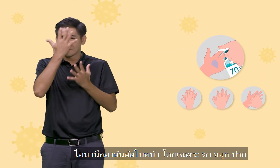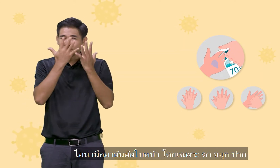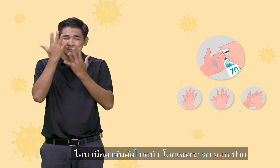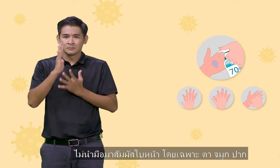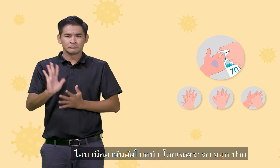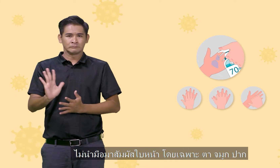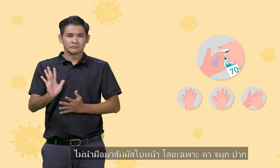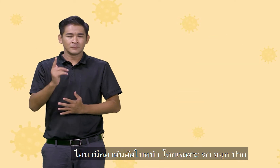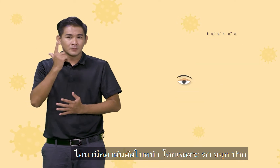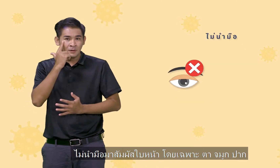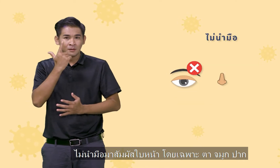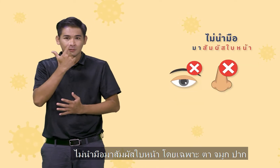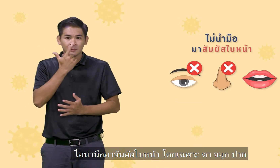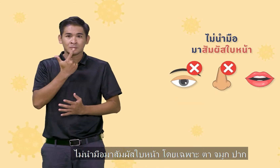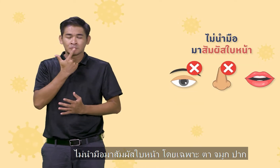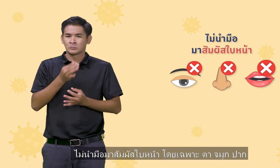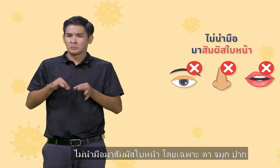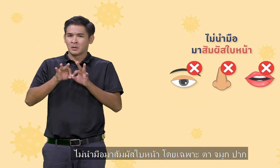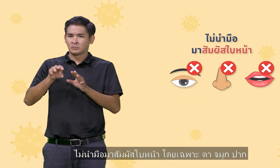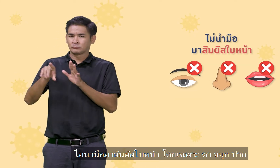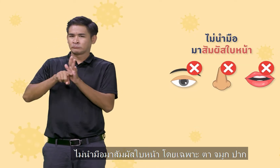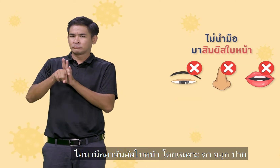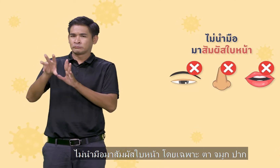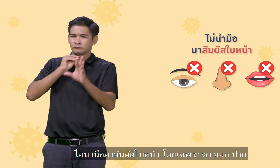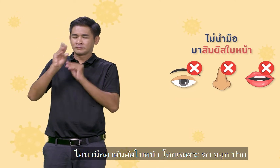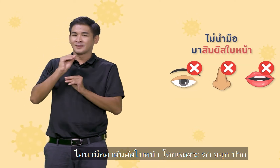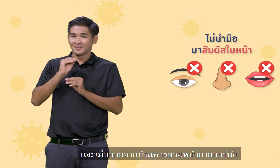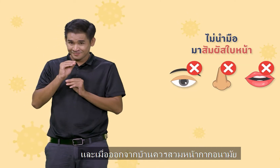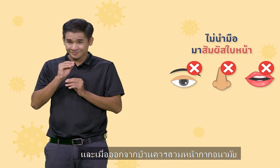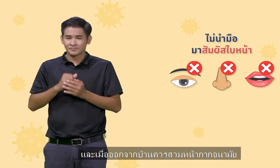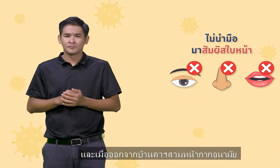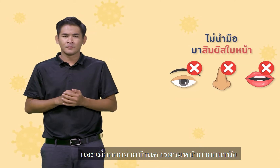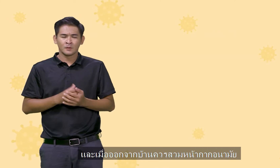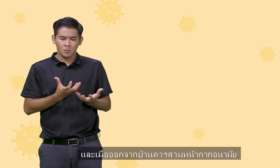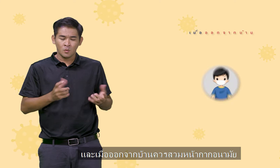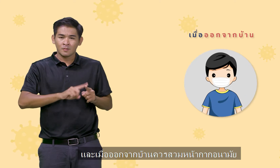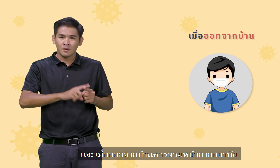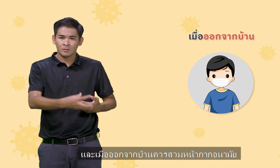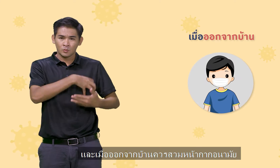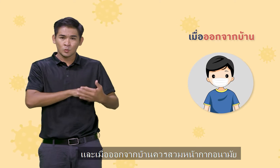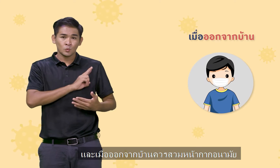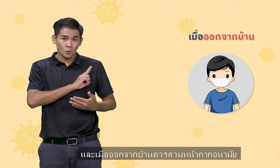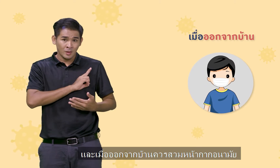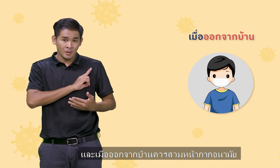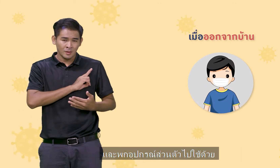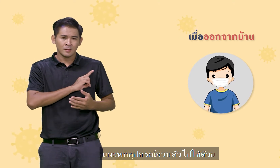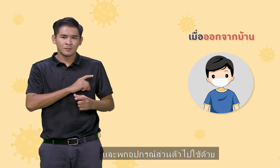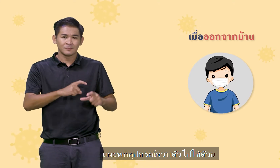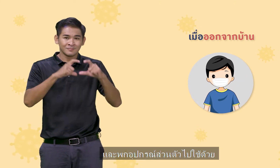าสัมผัสใบหน้าโดยเฉพาะตาจมูกปากและเมื่อออกจากบ้านควรสวมหน้ากากอนามัยและพกอุปกรณ์ส่